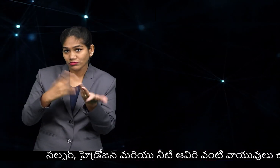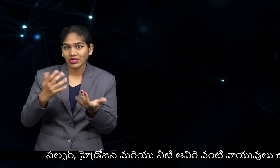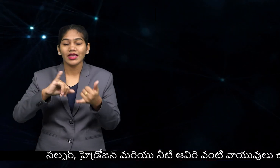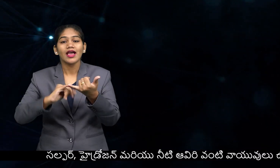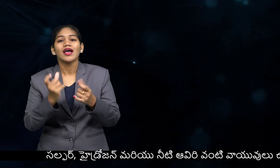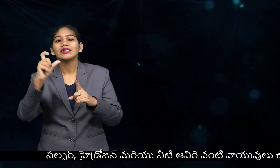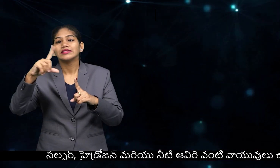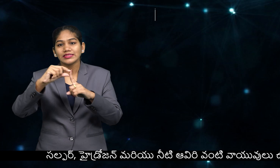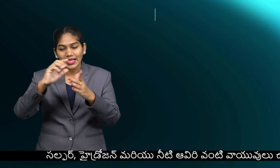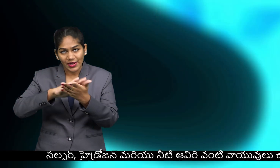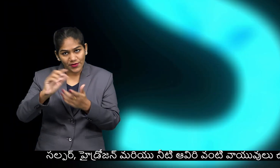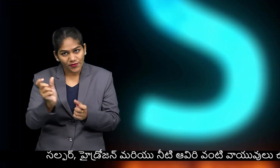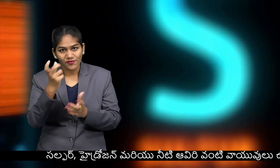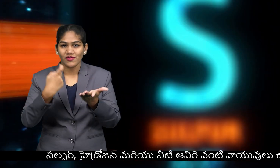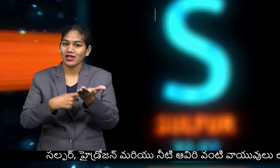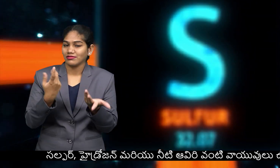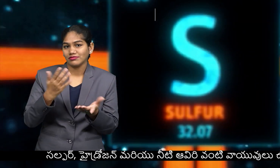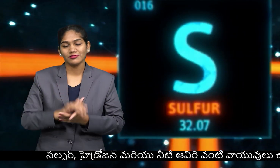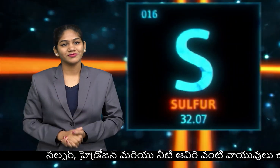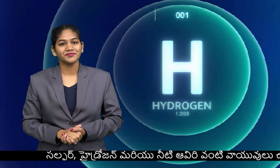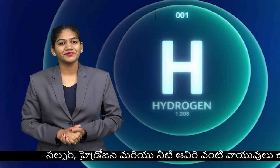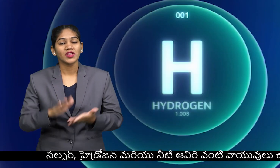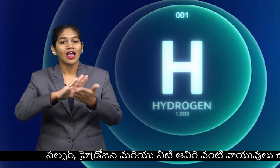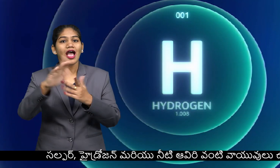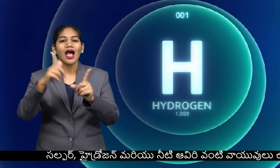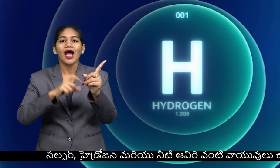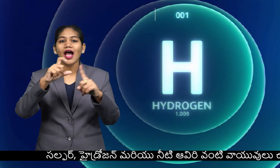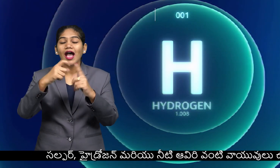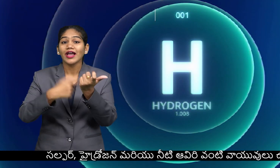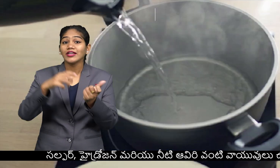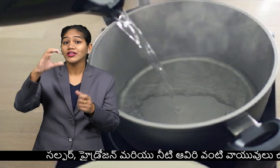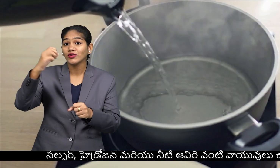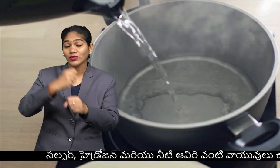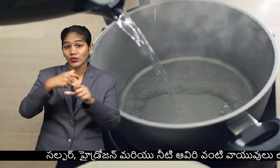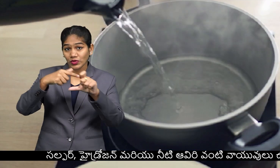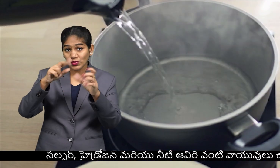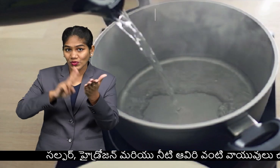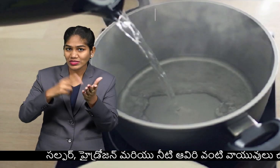సల్ఫర్, హైడ్రోజన్ మరియు నీటి ఆవిరి వంటి వాయువులు ఉంటాయి.